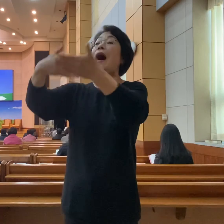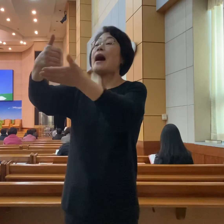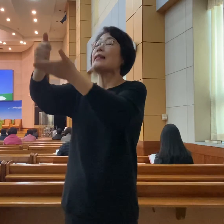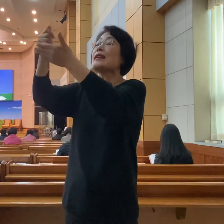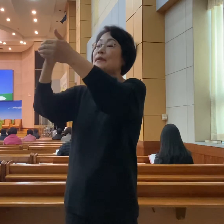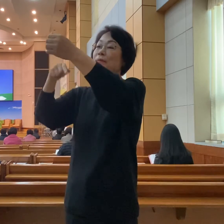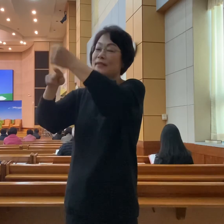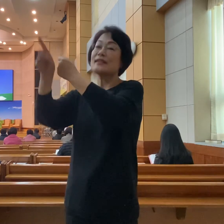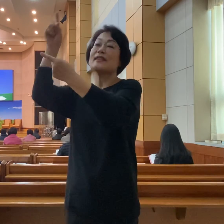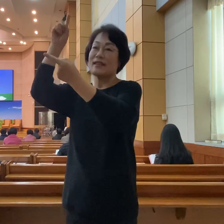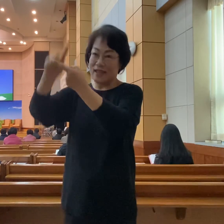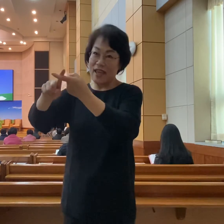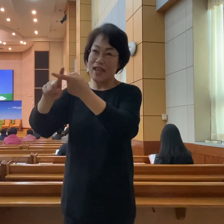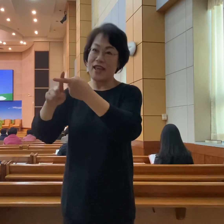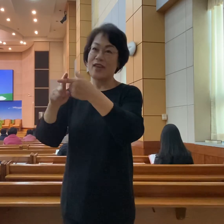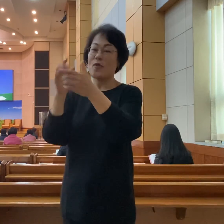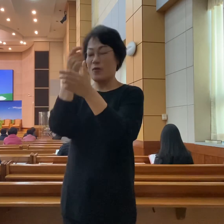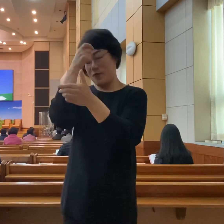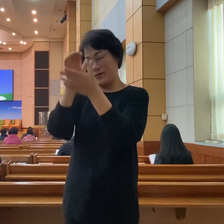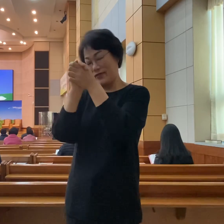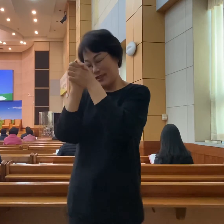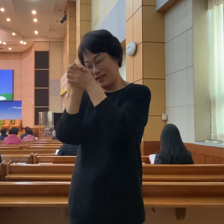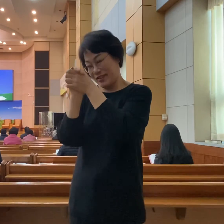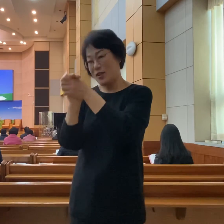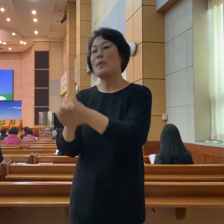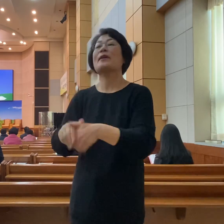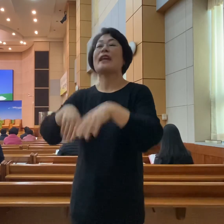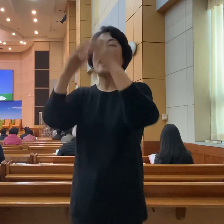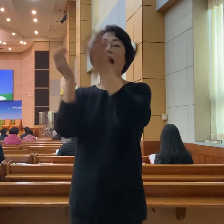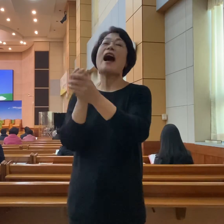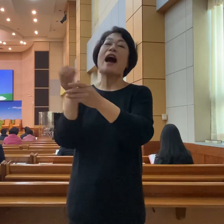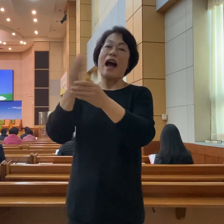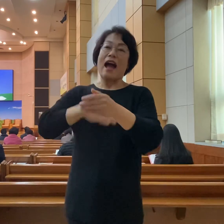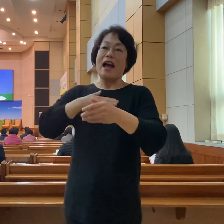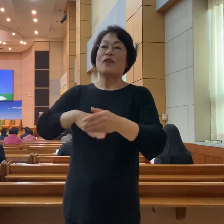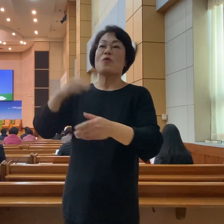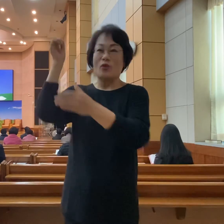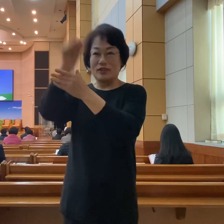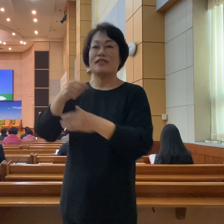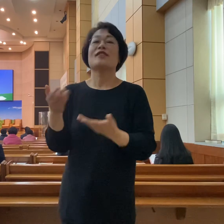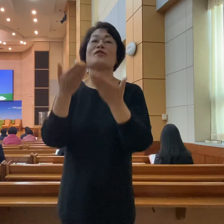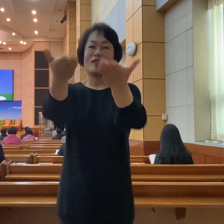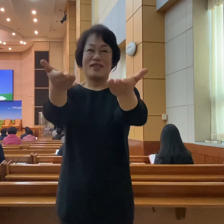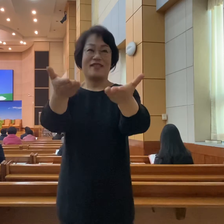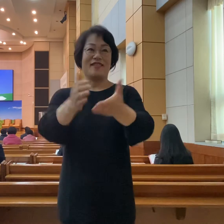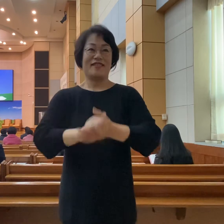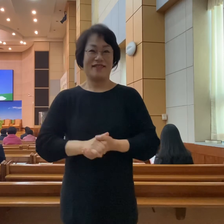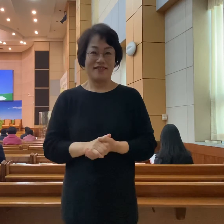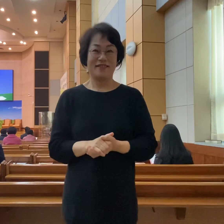복권 당첨되려고 기도하면은 하나님 들어주시겠어요? 우리 조광래 집사님